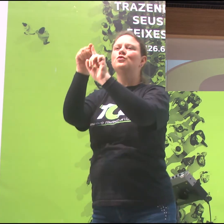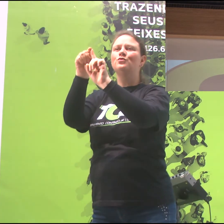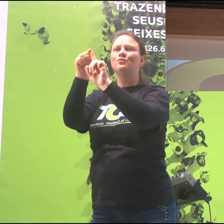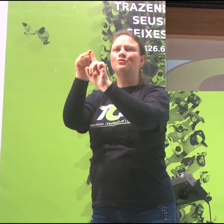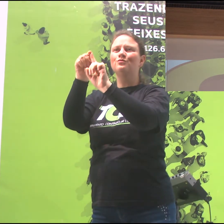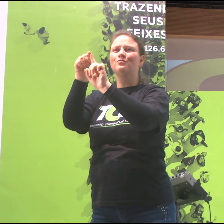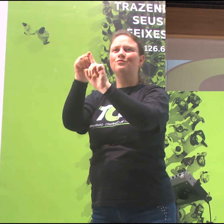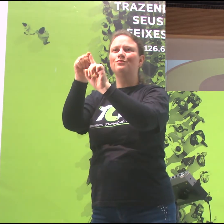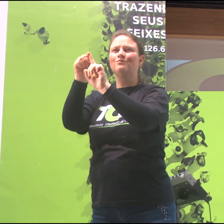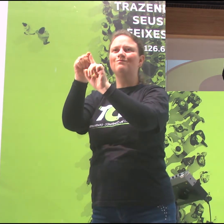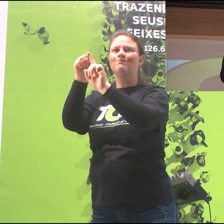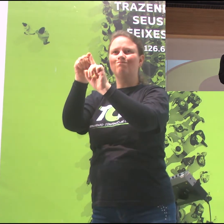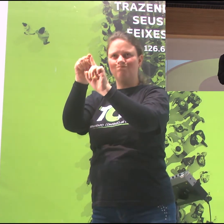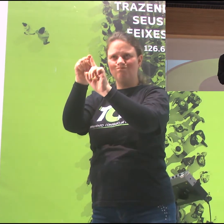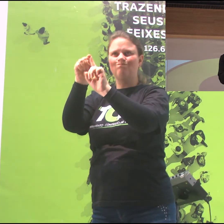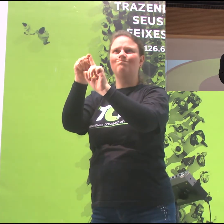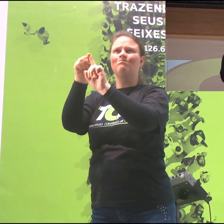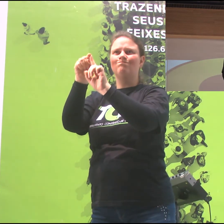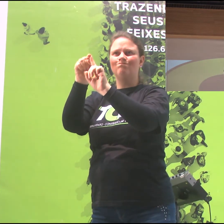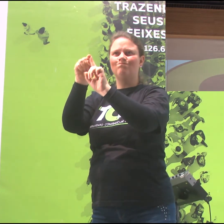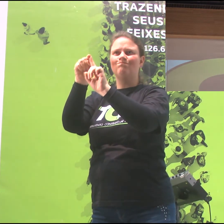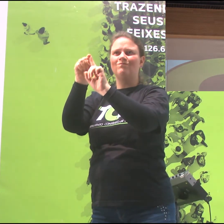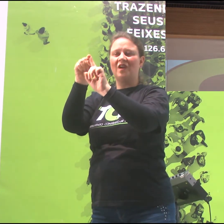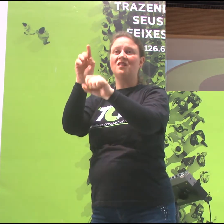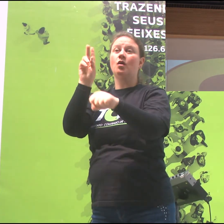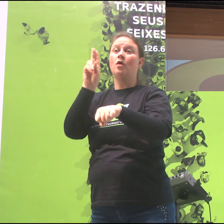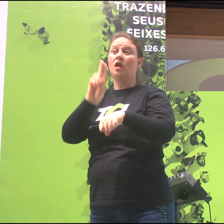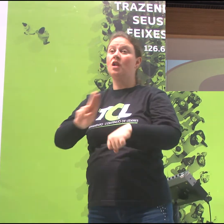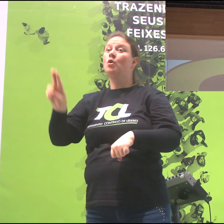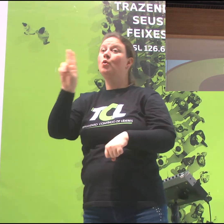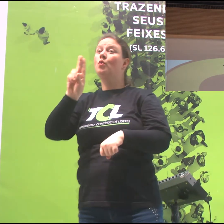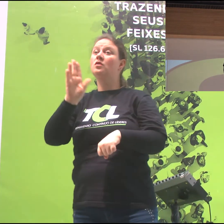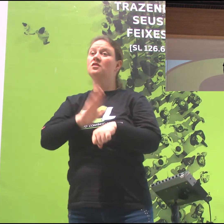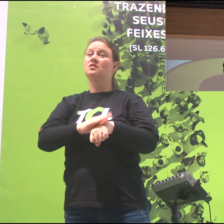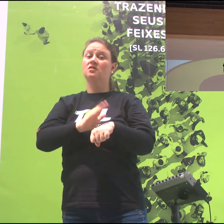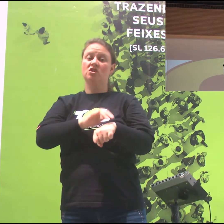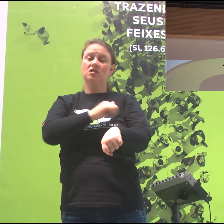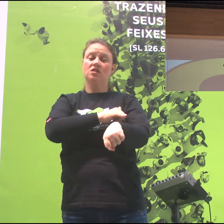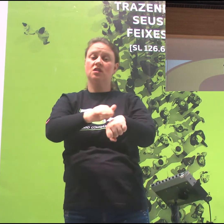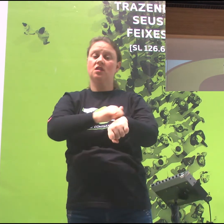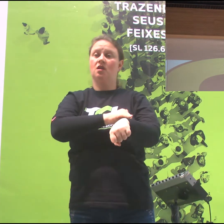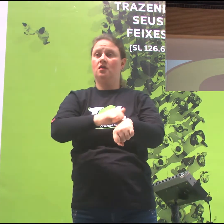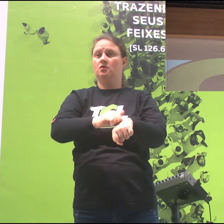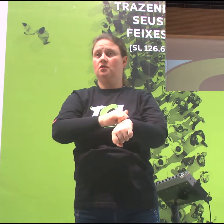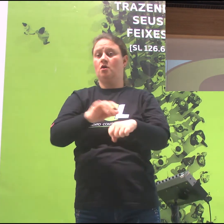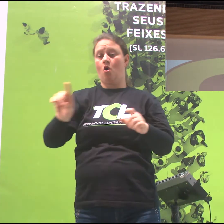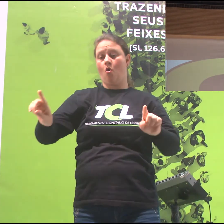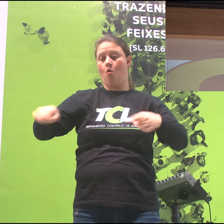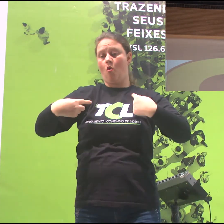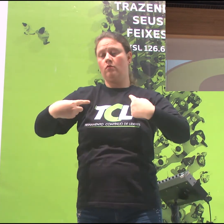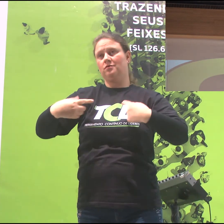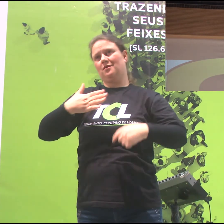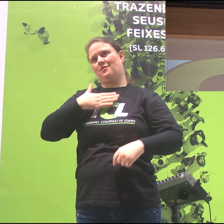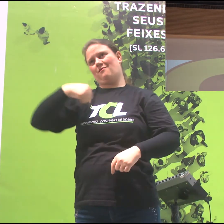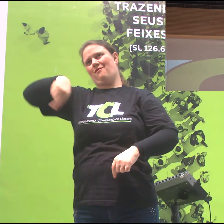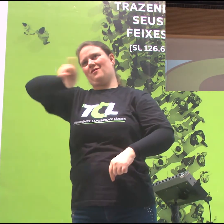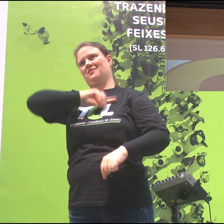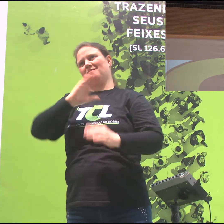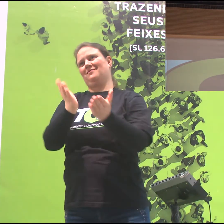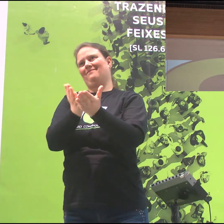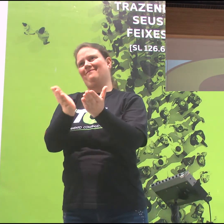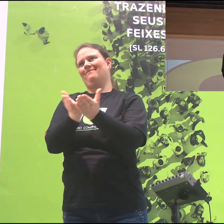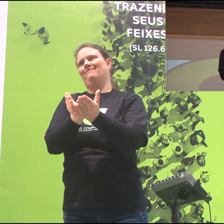Uma arma poderosa, muito poderosa. E aí tem um exemplo simples que eu não sou pescador,